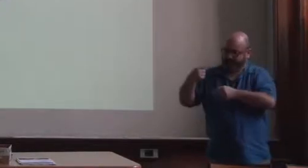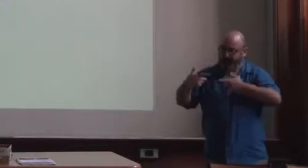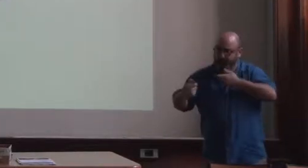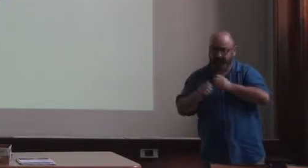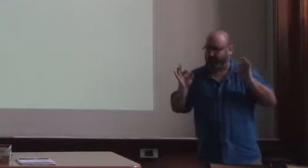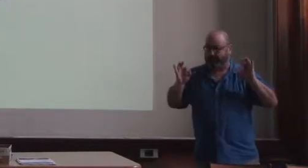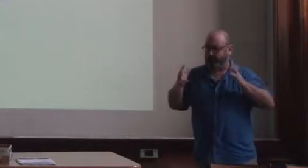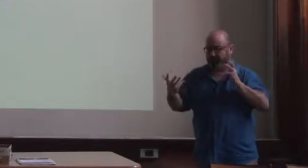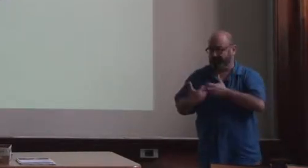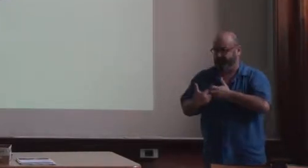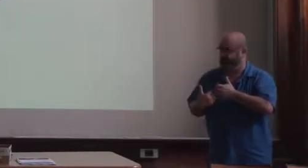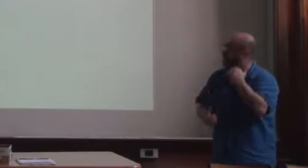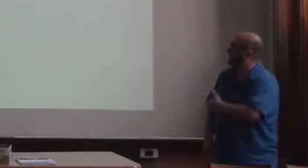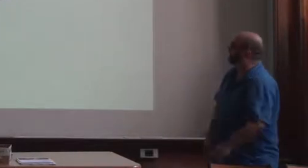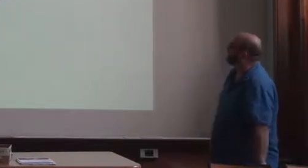compatibilité.